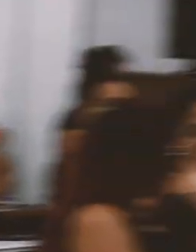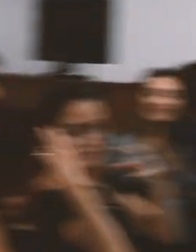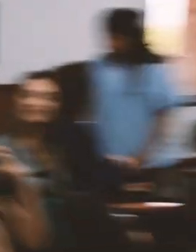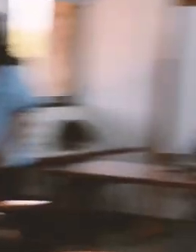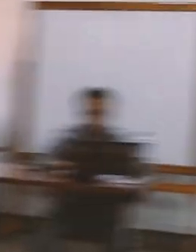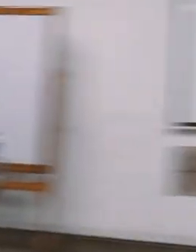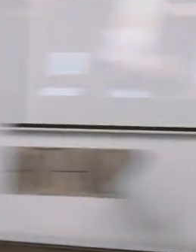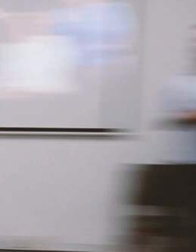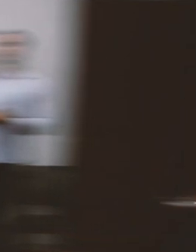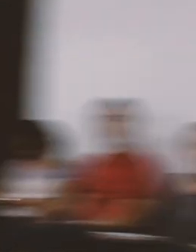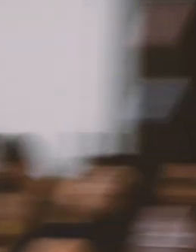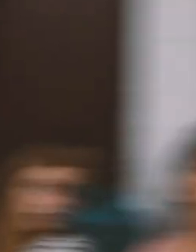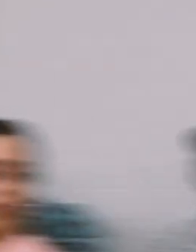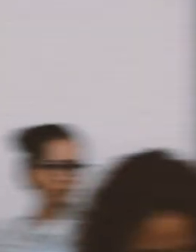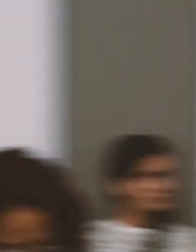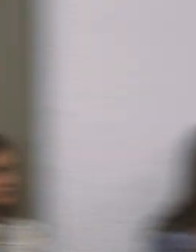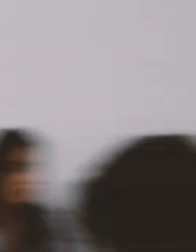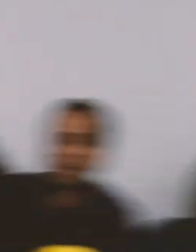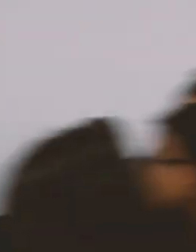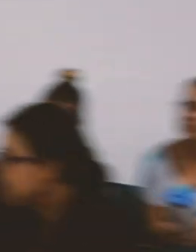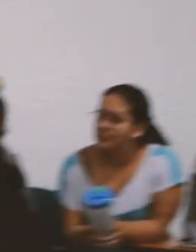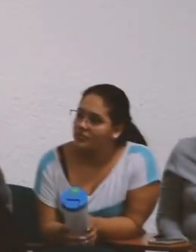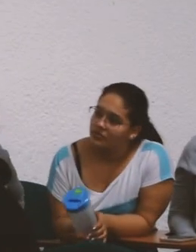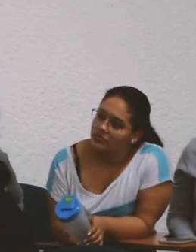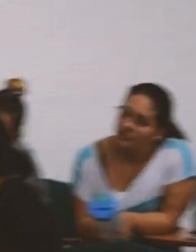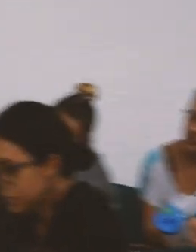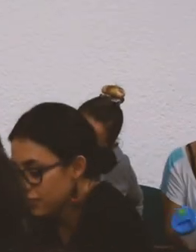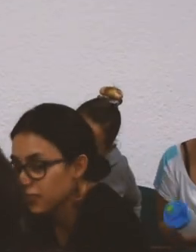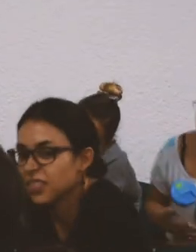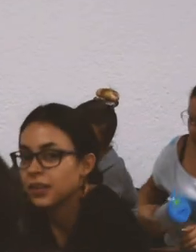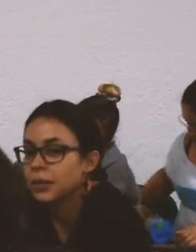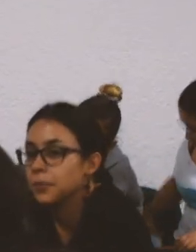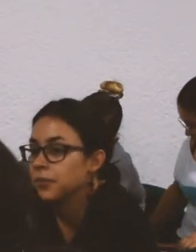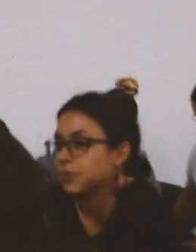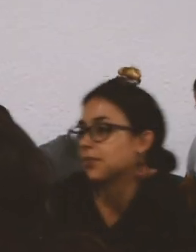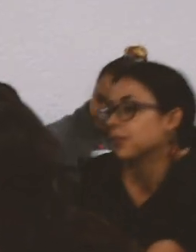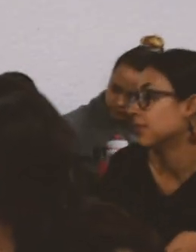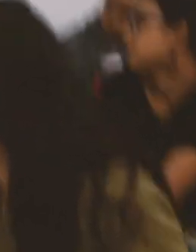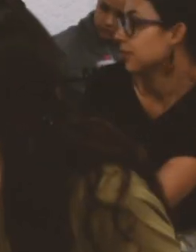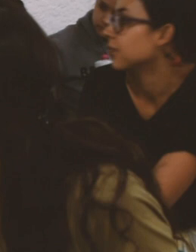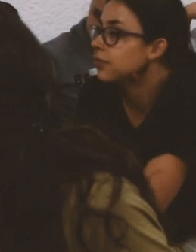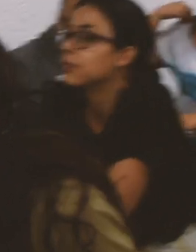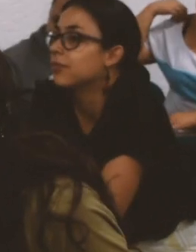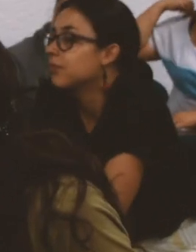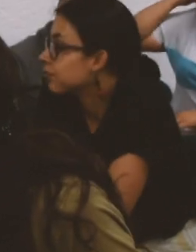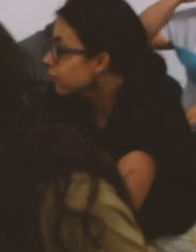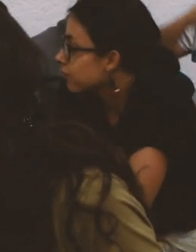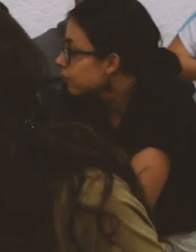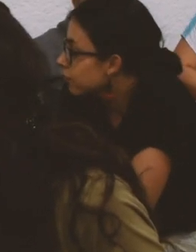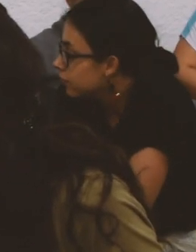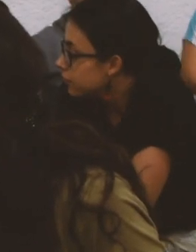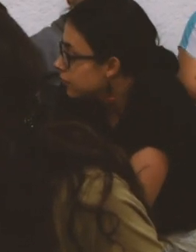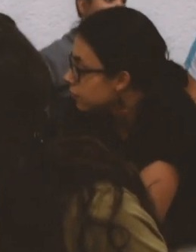Gracias, Jonathan, muchas gracias por compartir esa experiencia que nos traes desde México. Quizá sea una pregunta que no